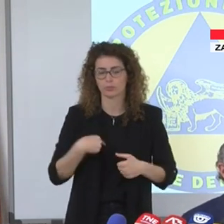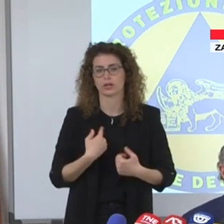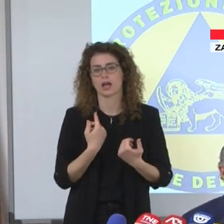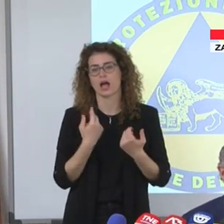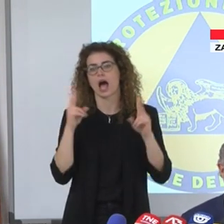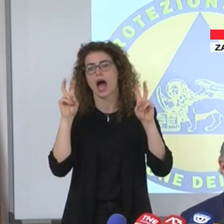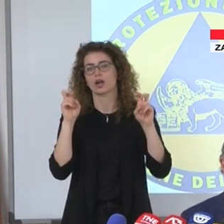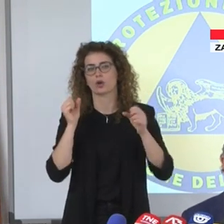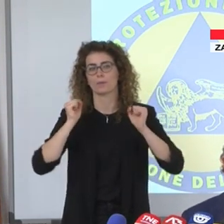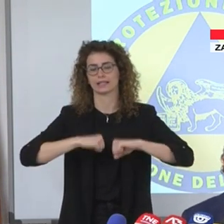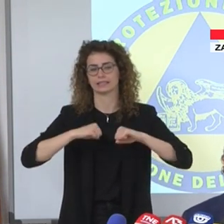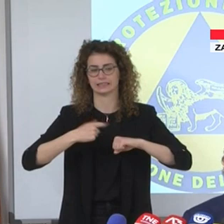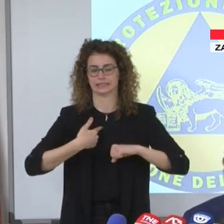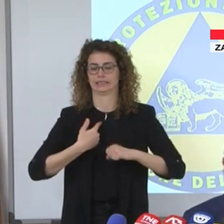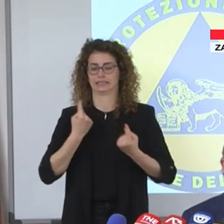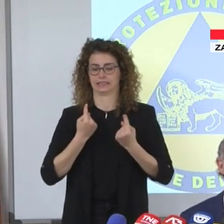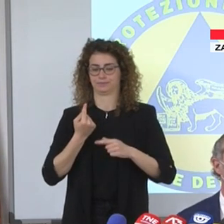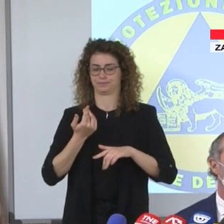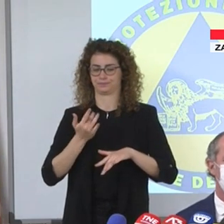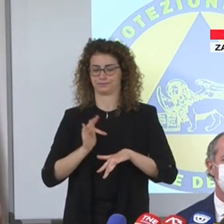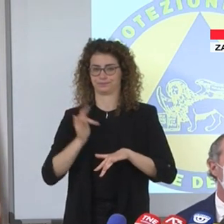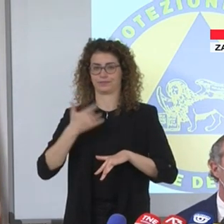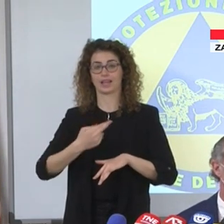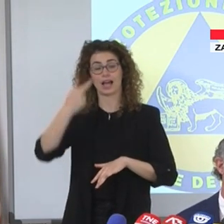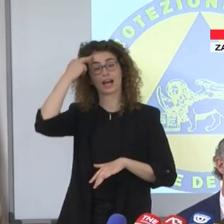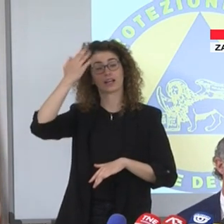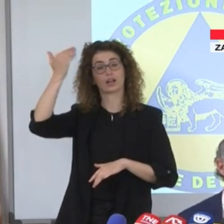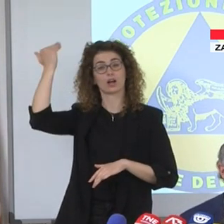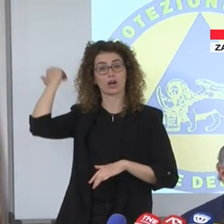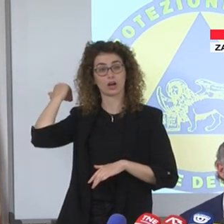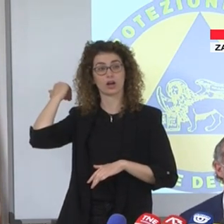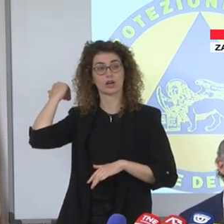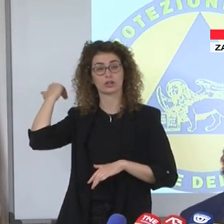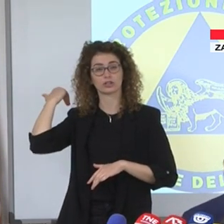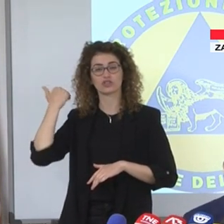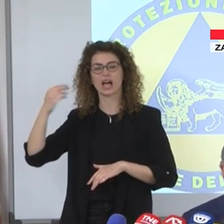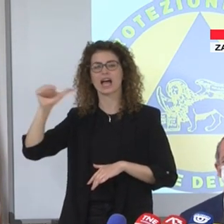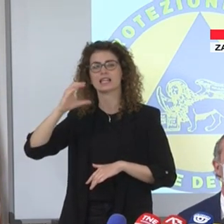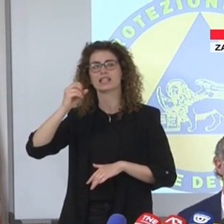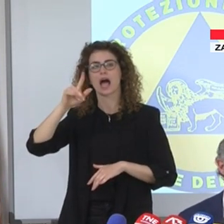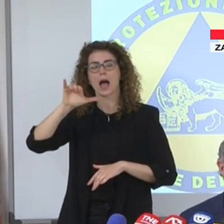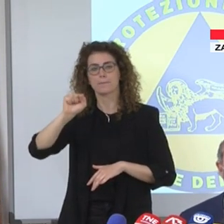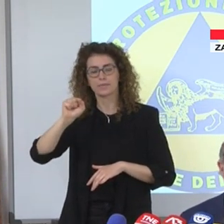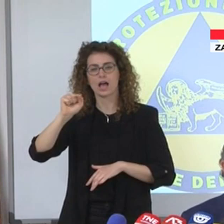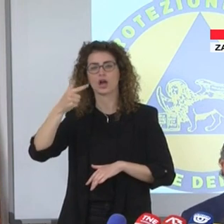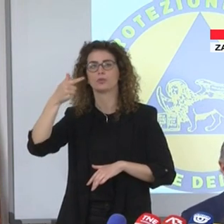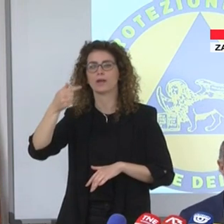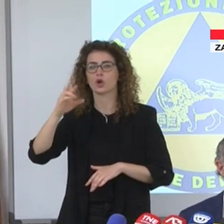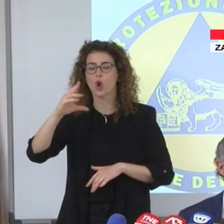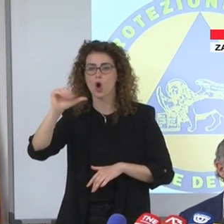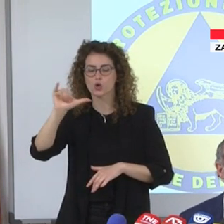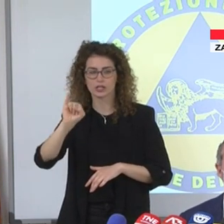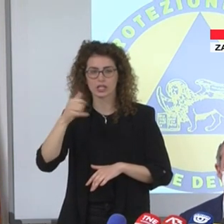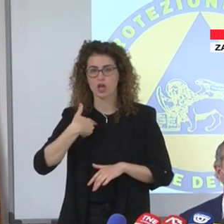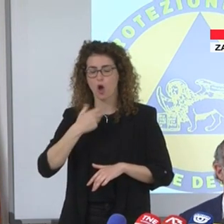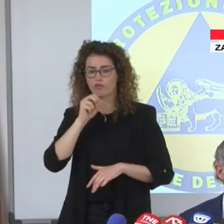è un tema spinoso ogni volta quando si tocca, no? Vi ricordate gli anni nei quali si parlava della scabbia, della tubercolosi, della...